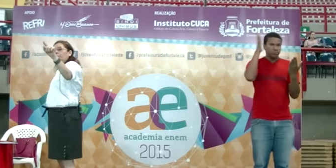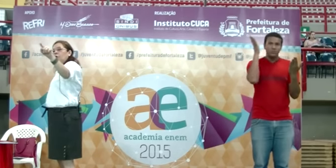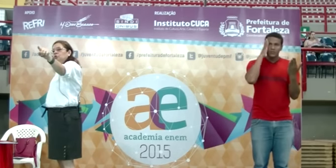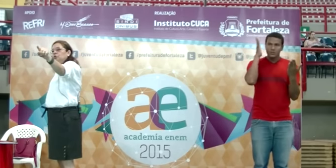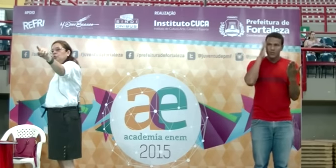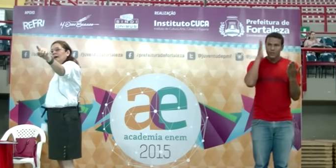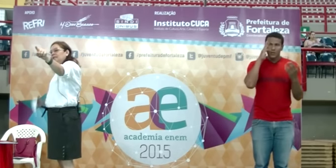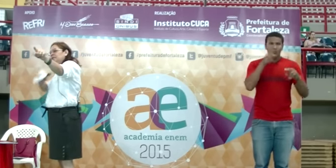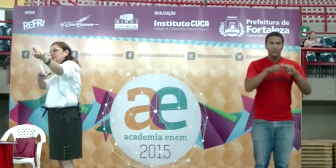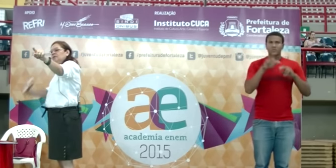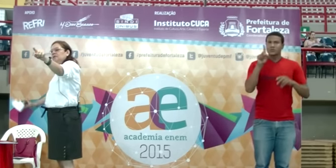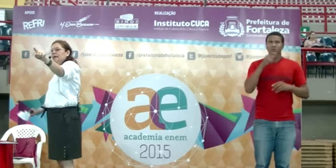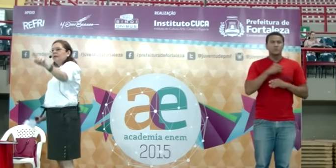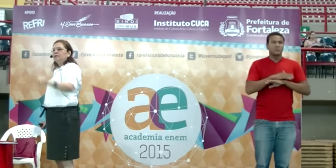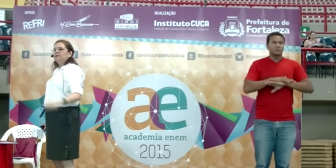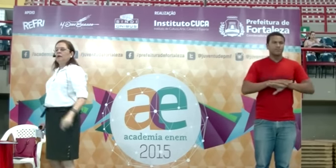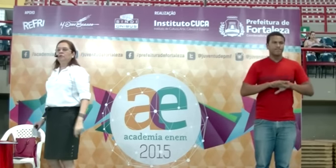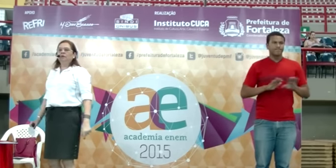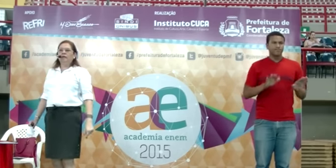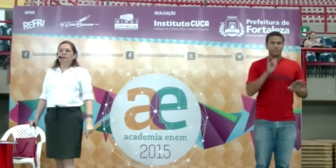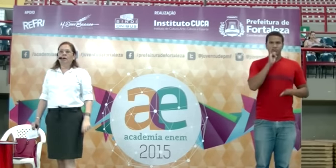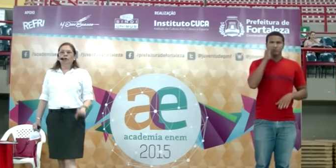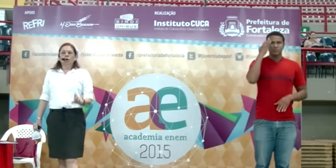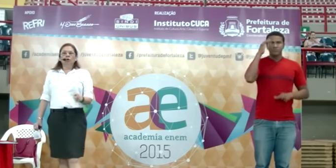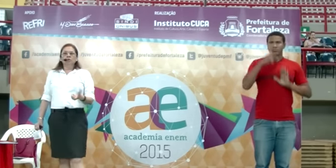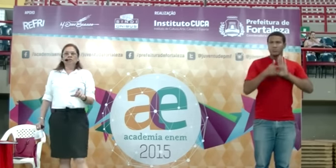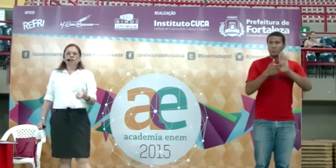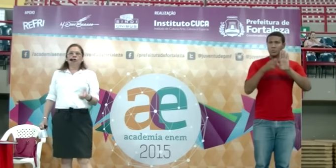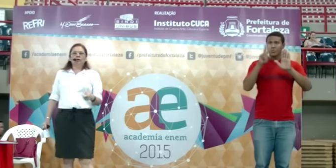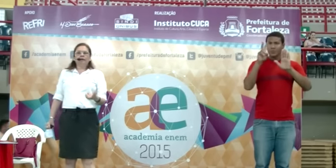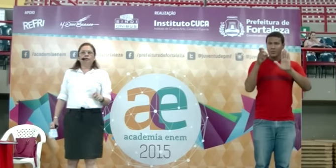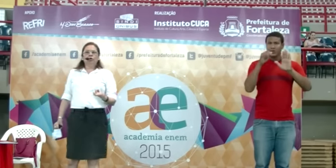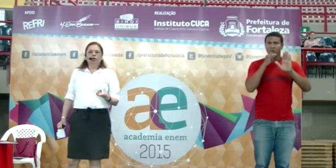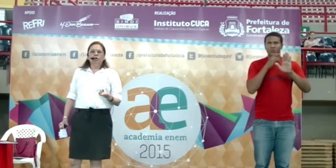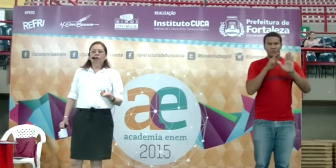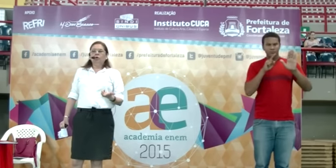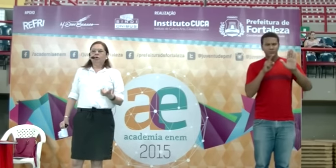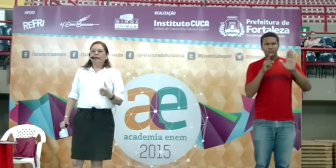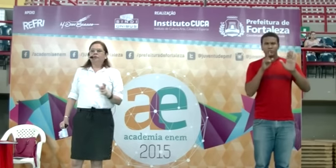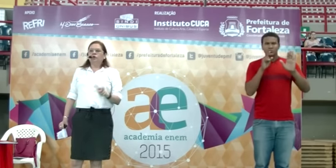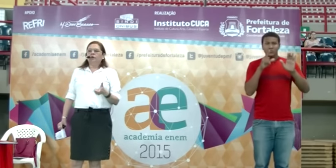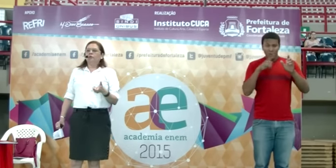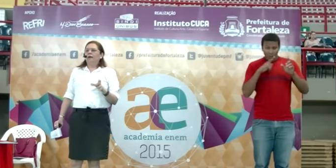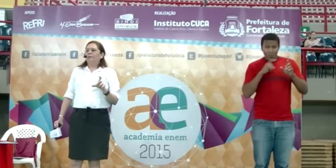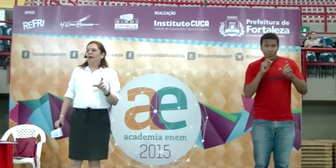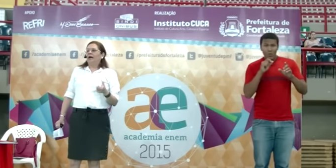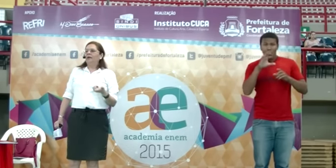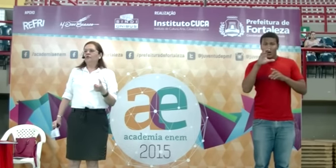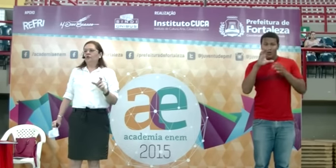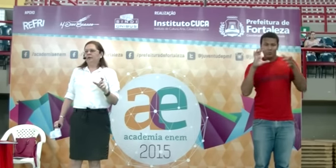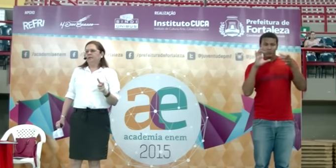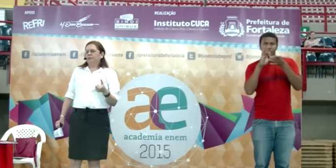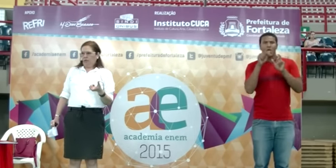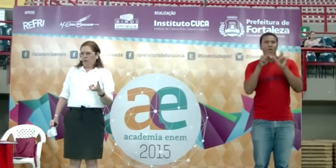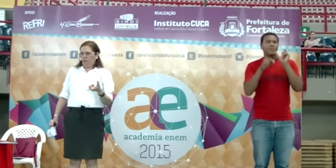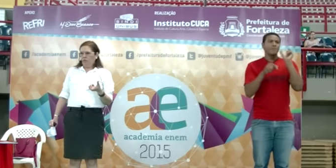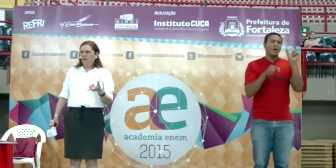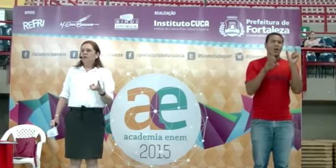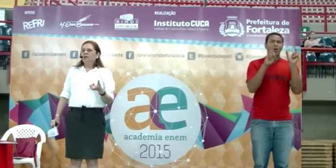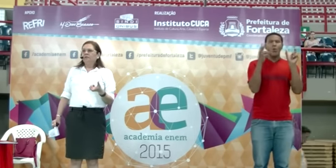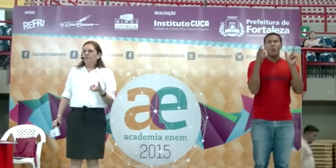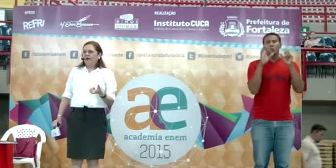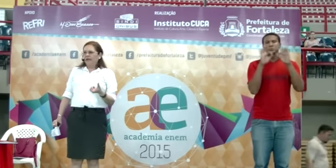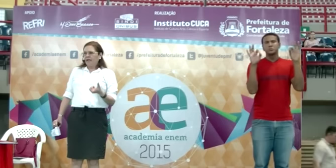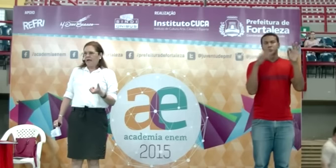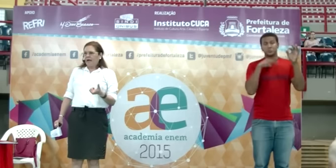falar. Ponto. Assim que você apresentar o tema, use um conector. Conector é uma palavra ou uma